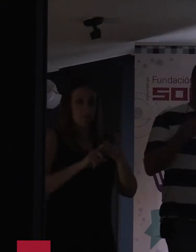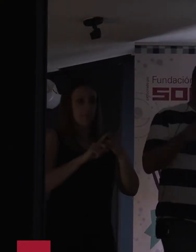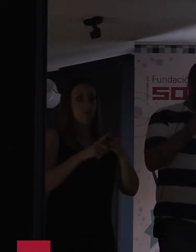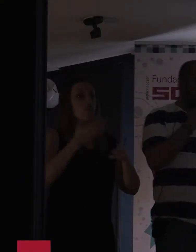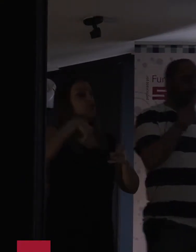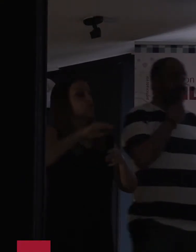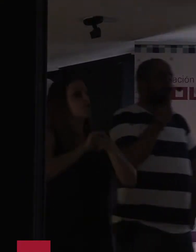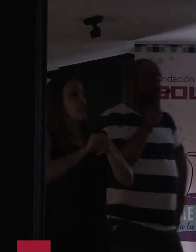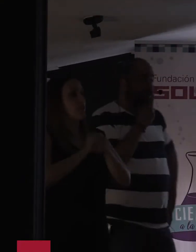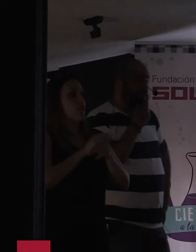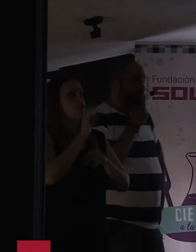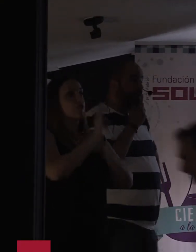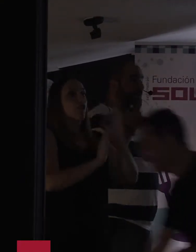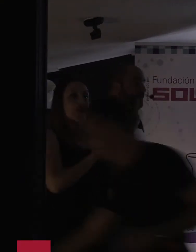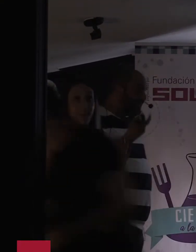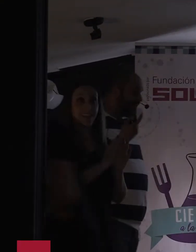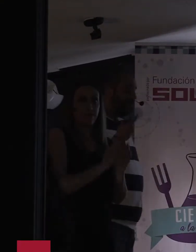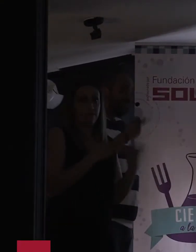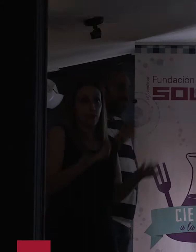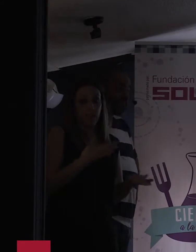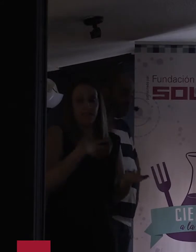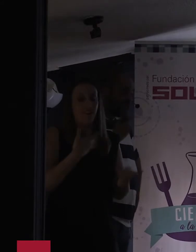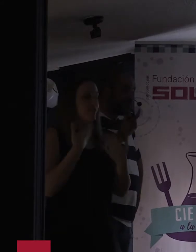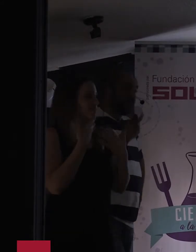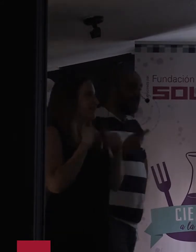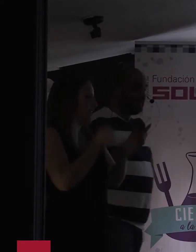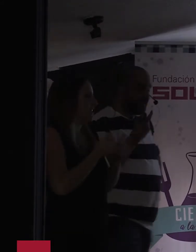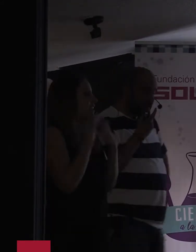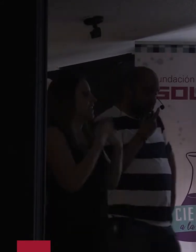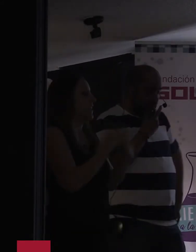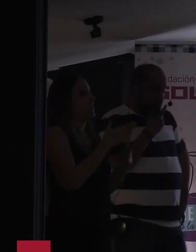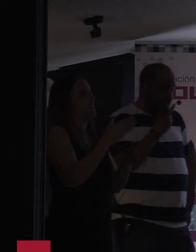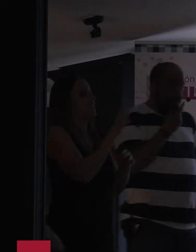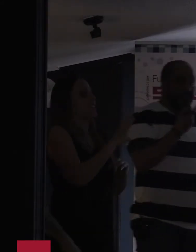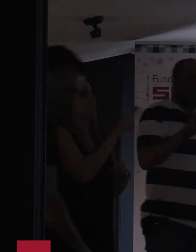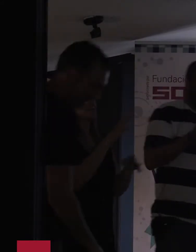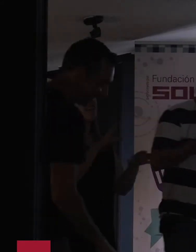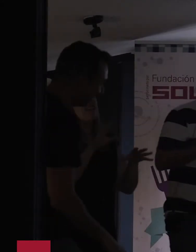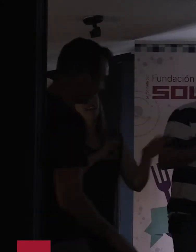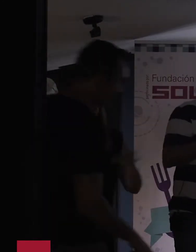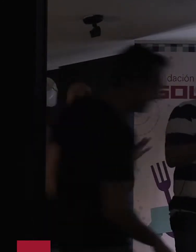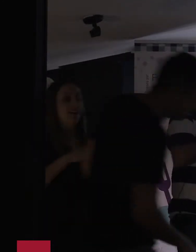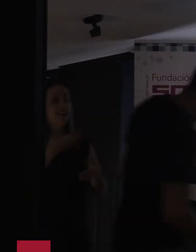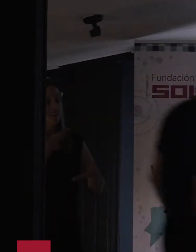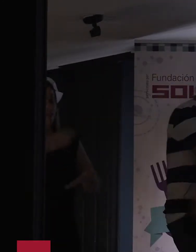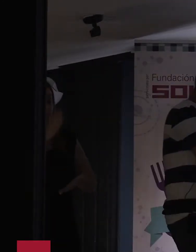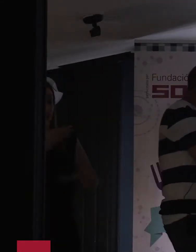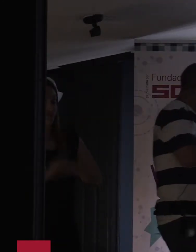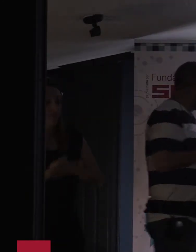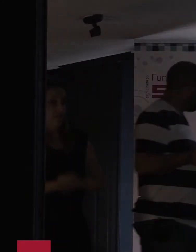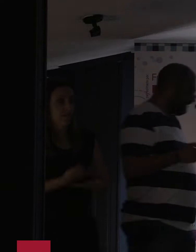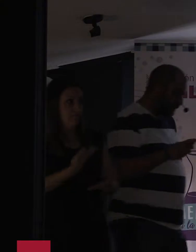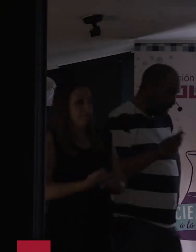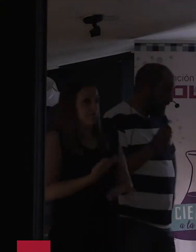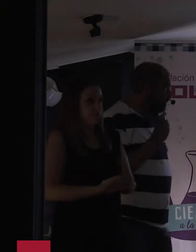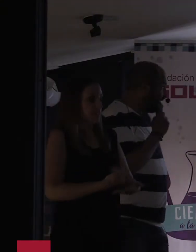que tus amigos organicen la charla. Entonces quiero empezar dando las gracias a mis amigos de Ciencia a la Carta por invitarme a estar aquí en Pint of